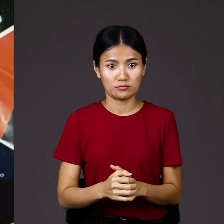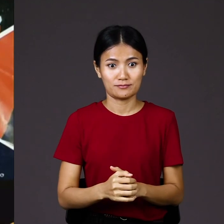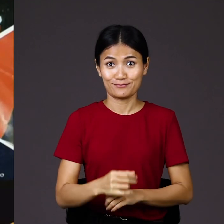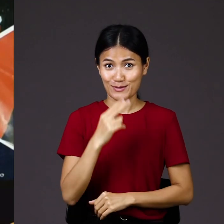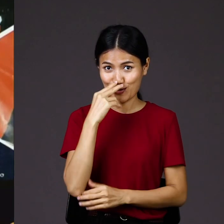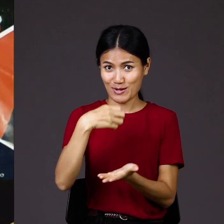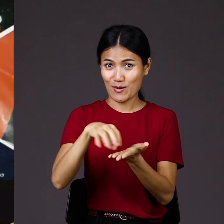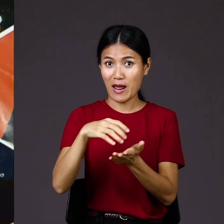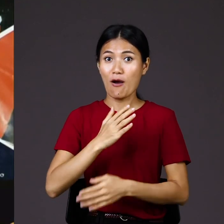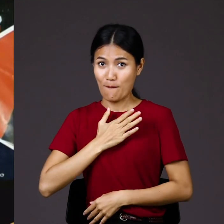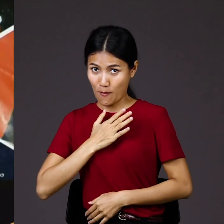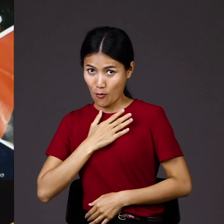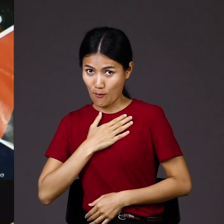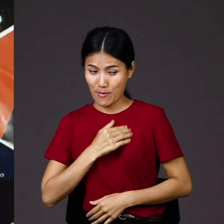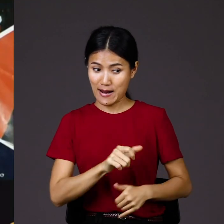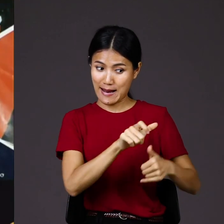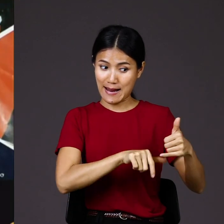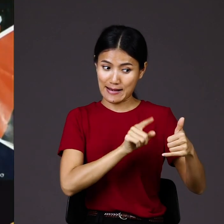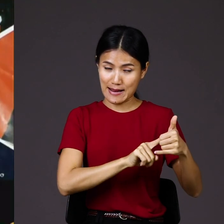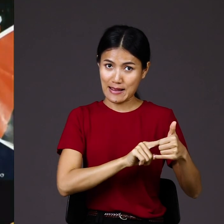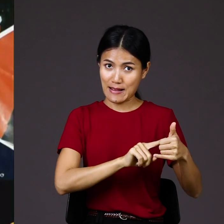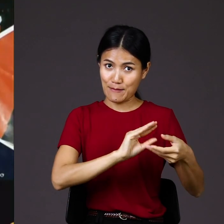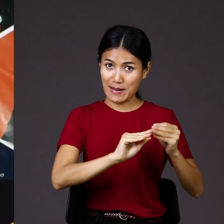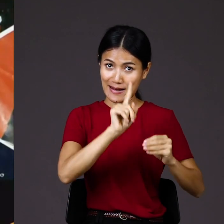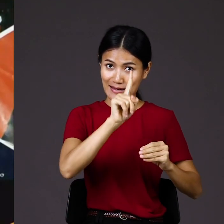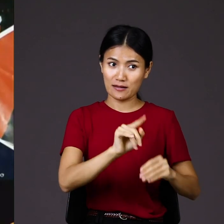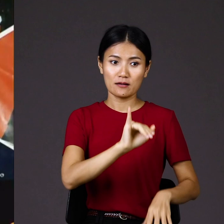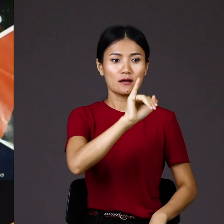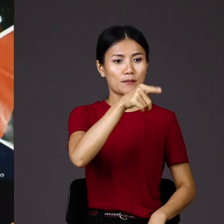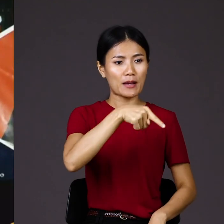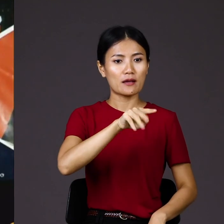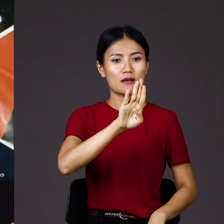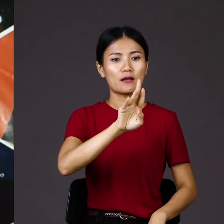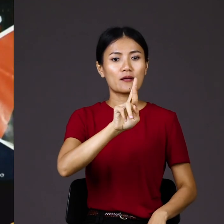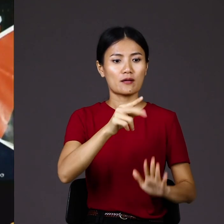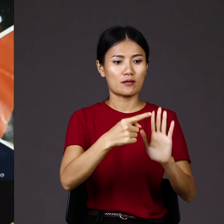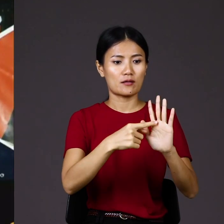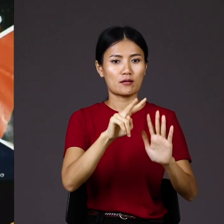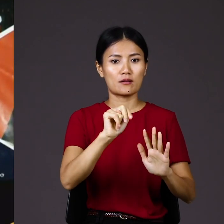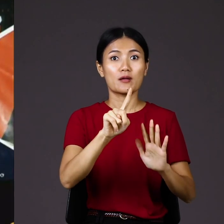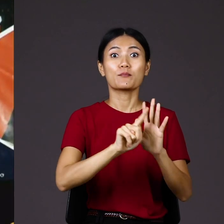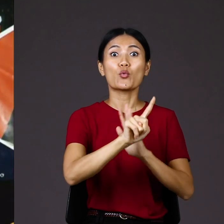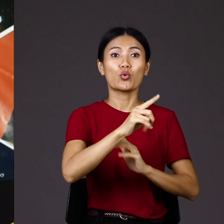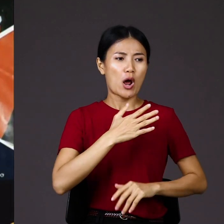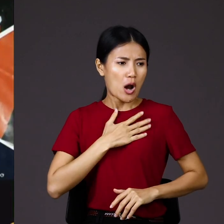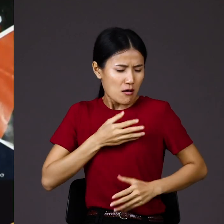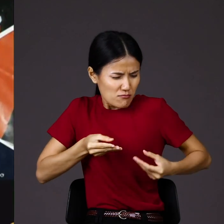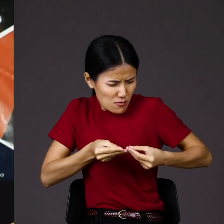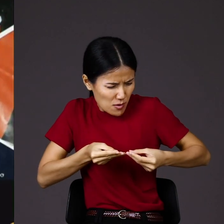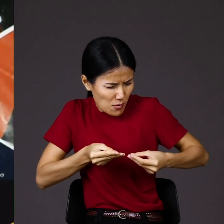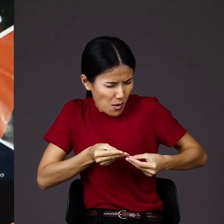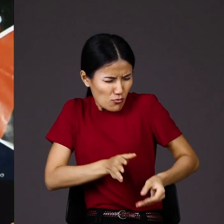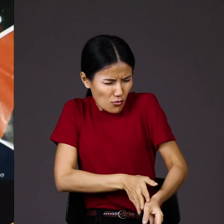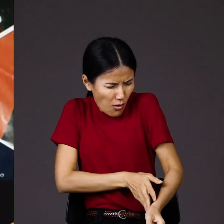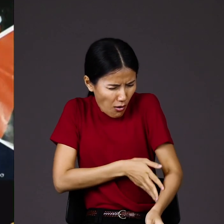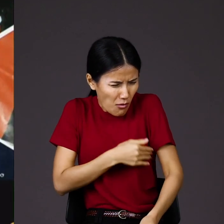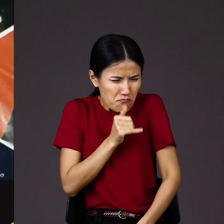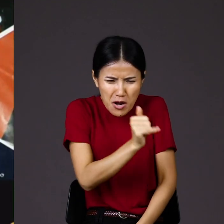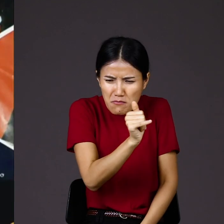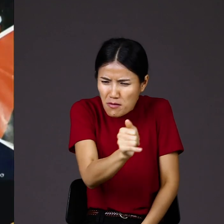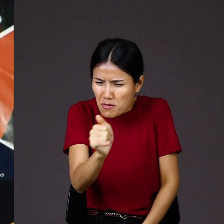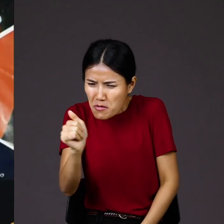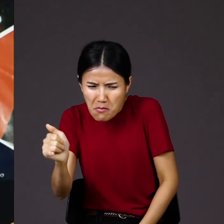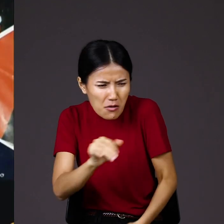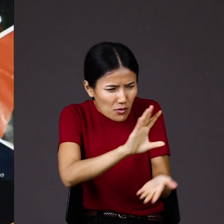ผมเล่าให้ทุกท่านฟังผมกับคุณไพบูลย์ใช้เวลาเยอะมากในการเดินลงพื้นที่ในการทำนโยบายของเ